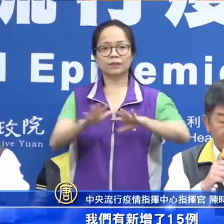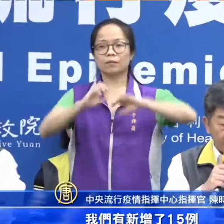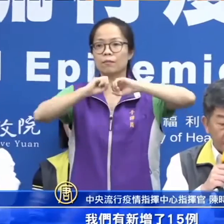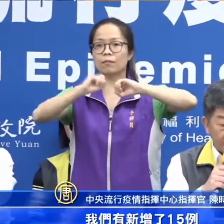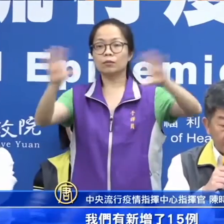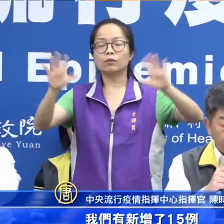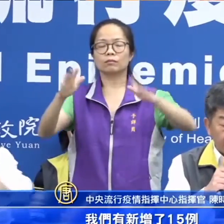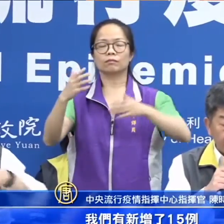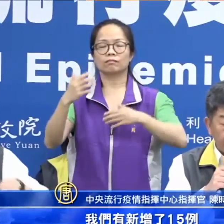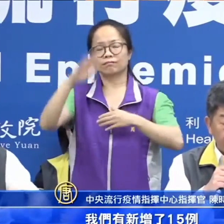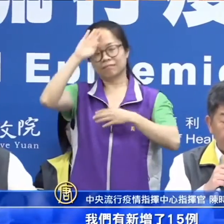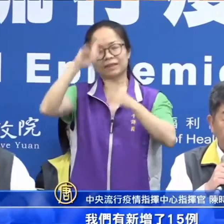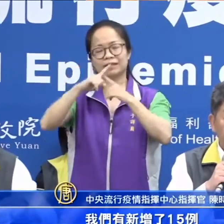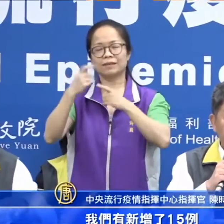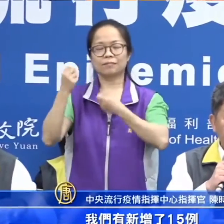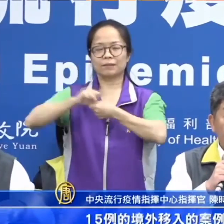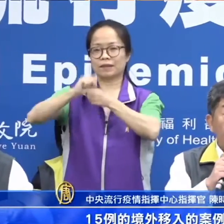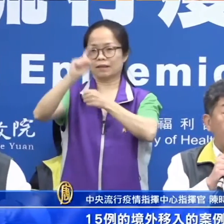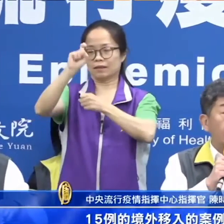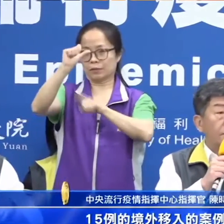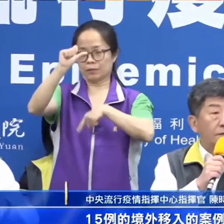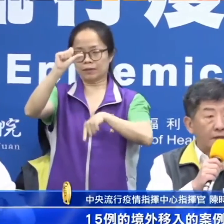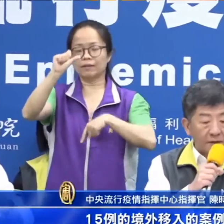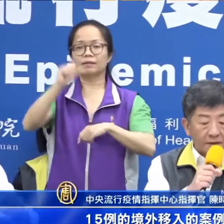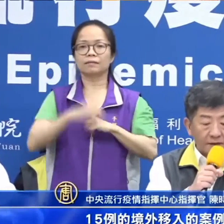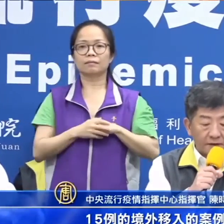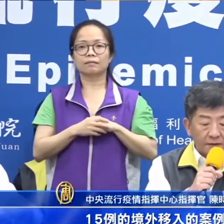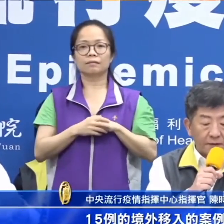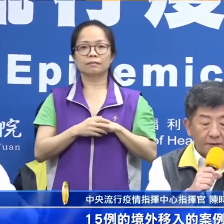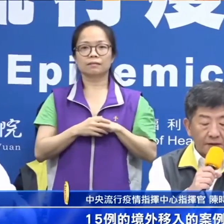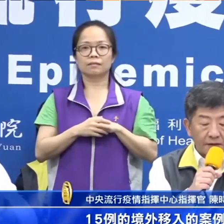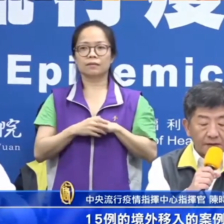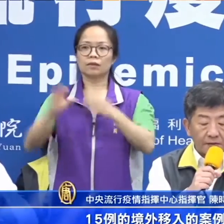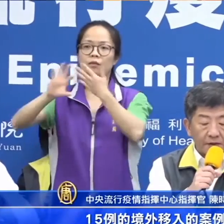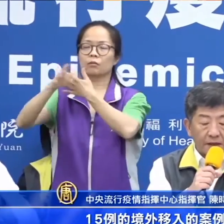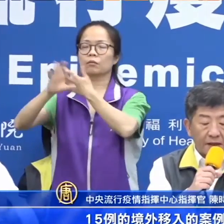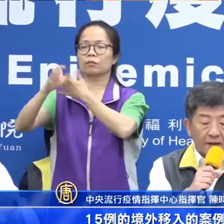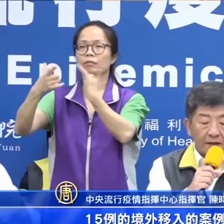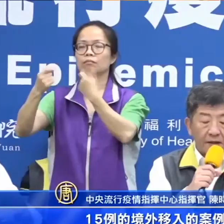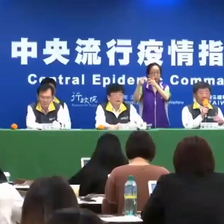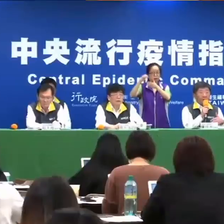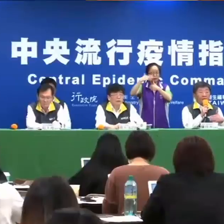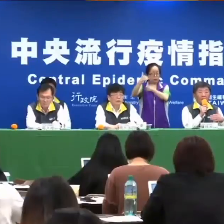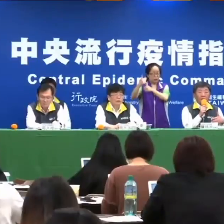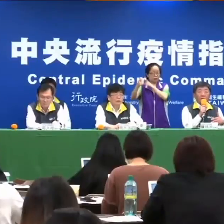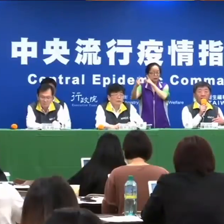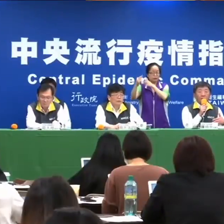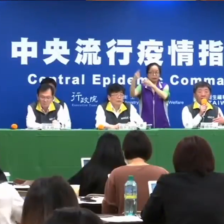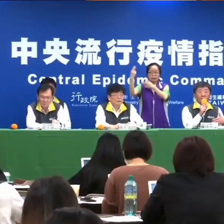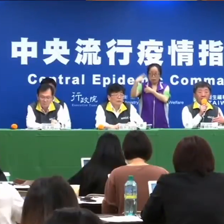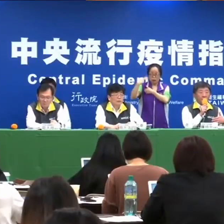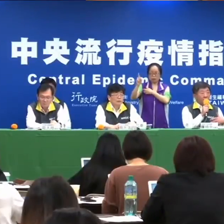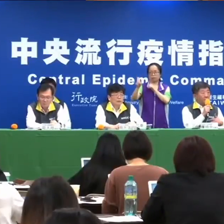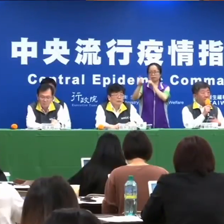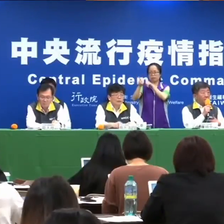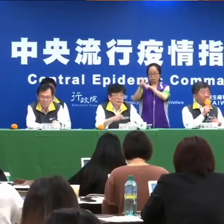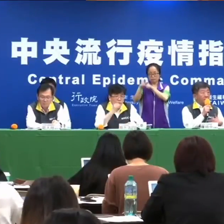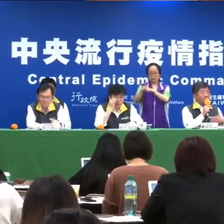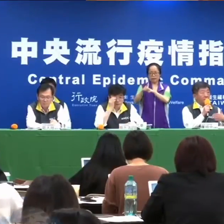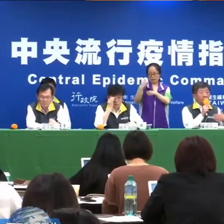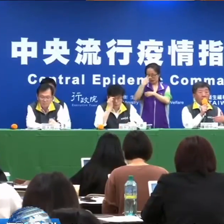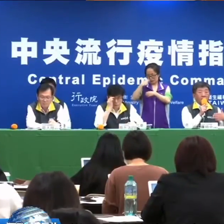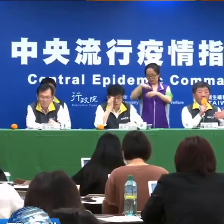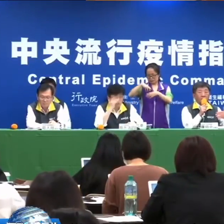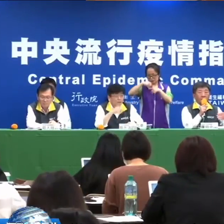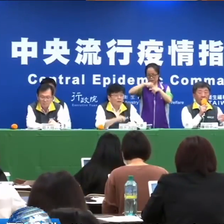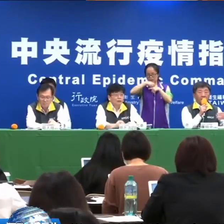我们有新增的15例。15例的境外移入的案例， 宣布台湾新增15例境外移入案例，